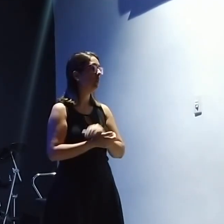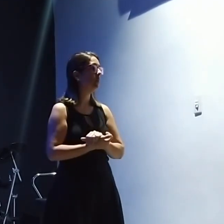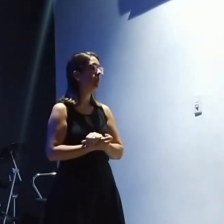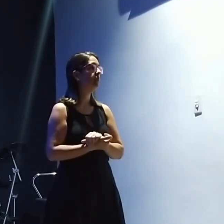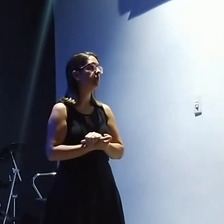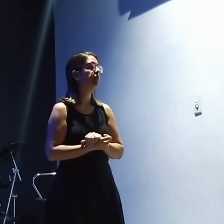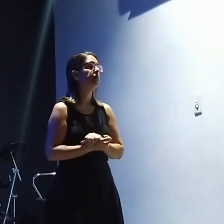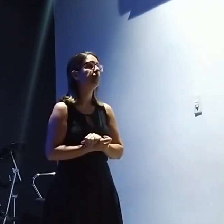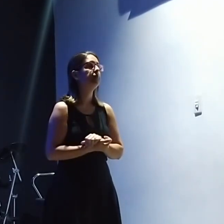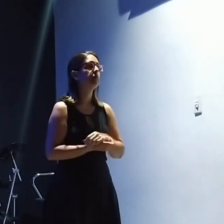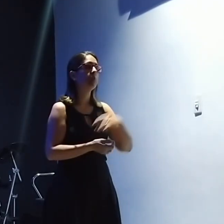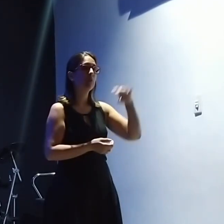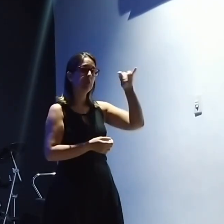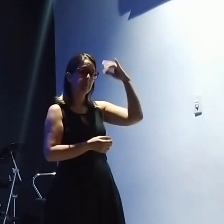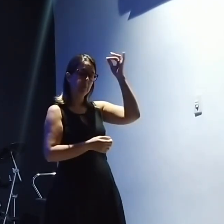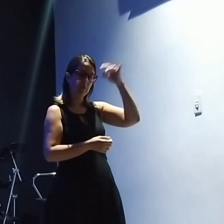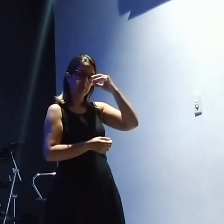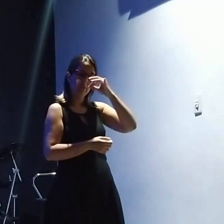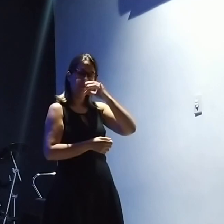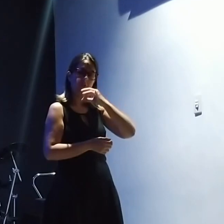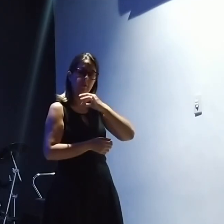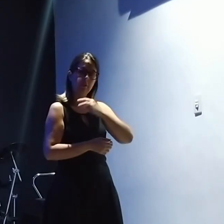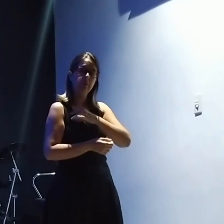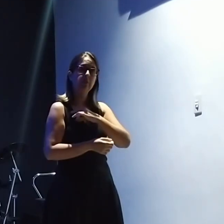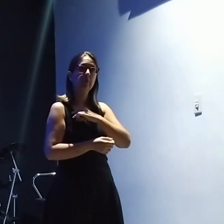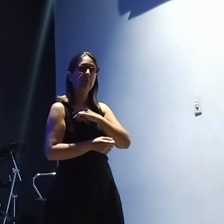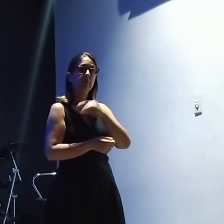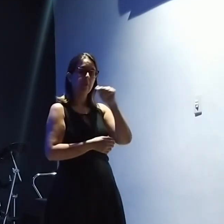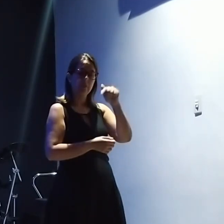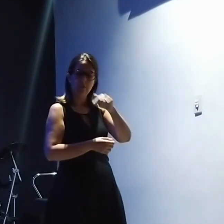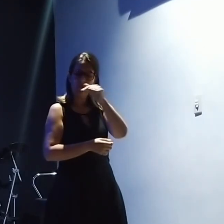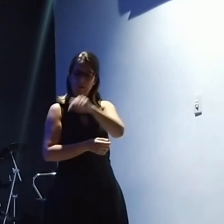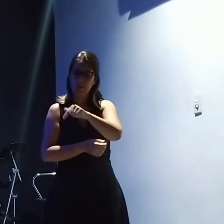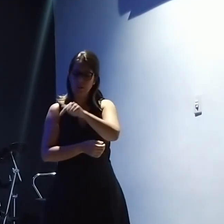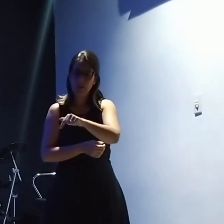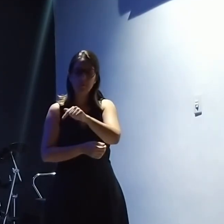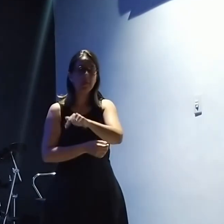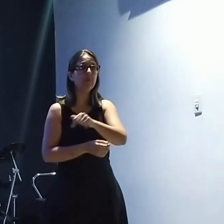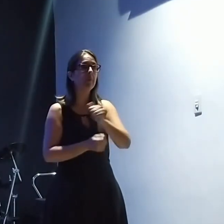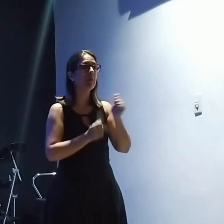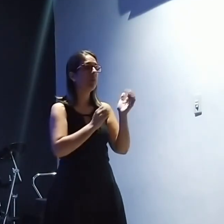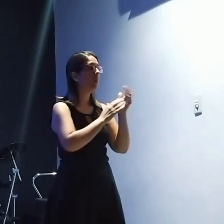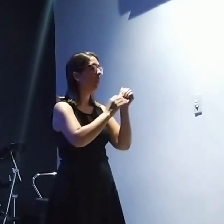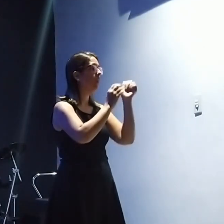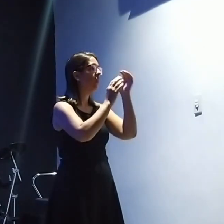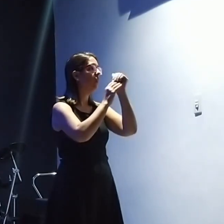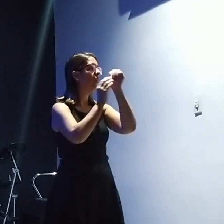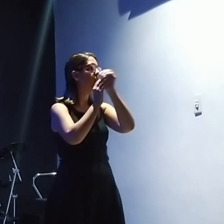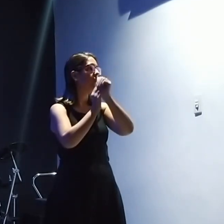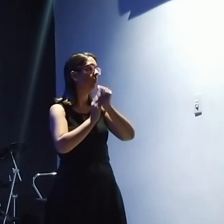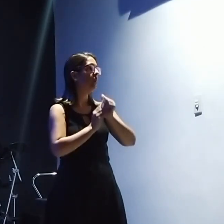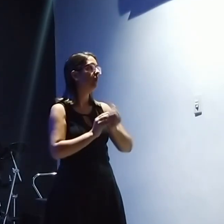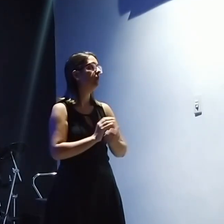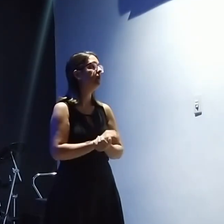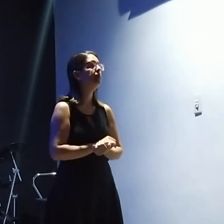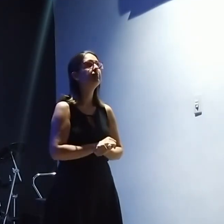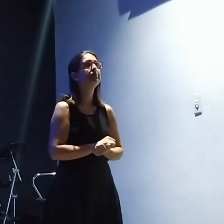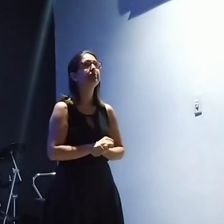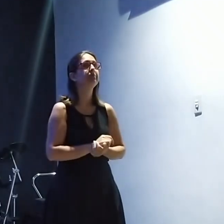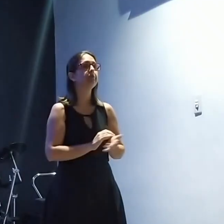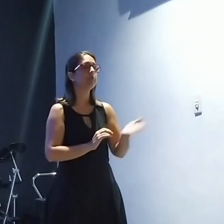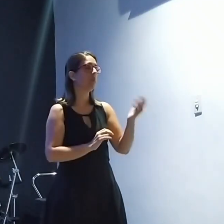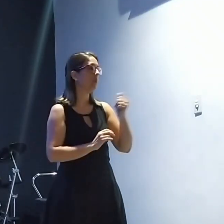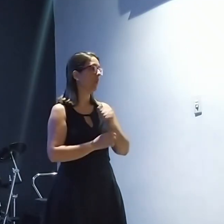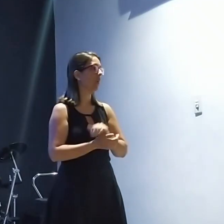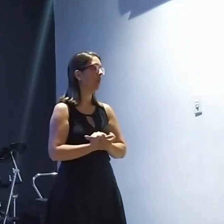esse rio vai passando aqui nessa noite. Eu quero que você venha aqui para frente, enquanto esse louvor está sendo entoado. Venha para cá